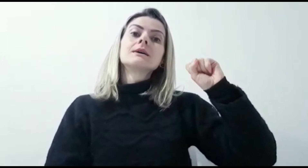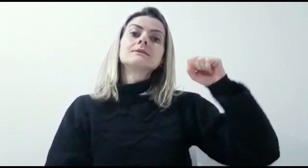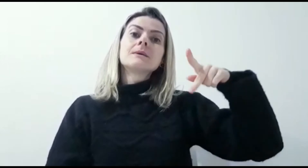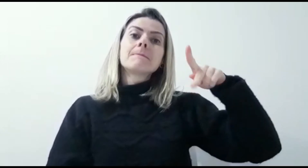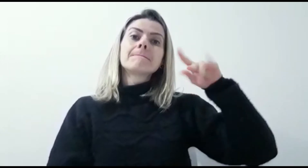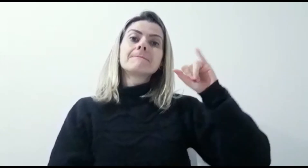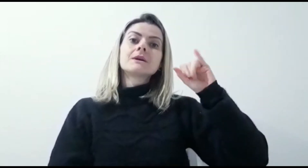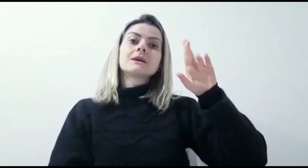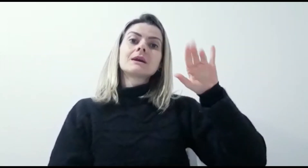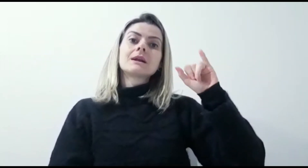sobre